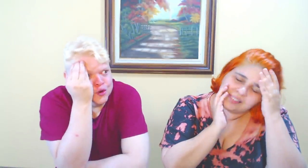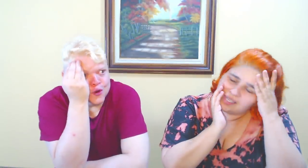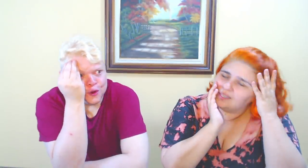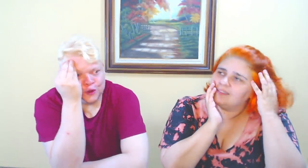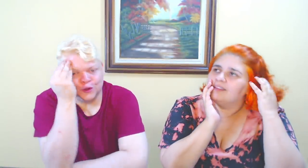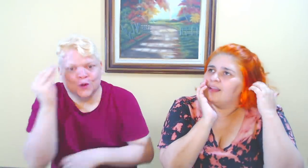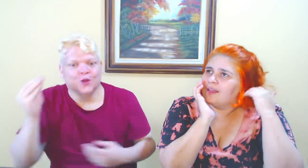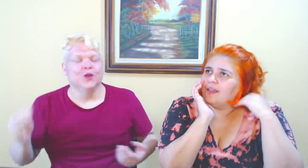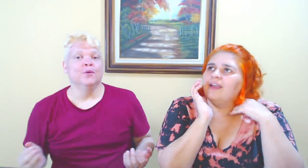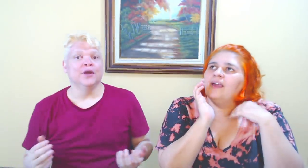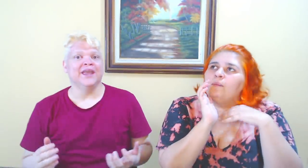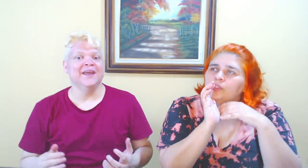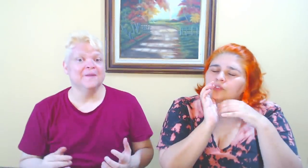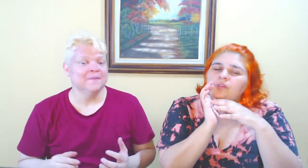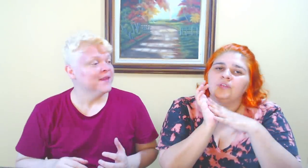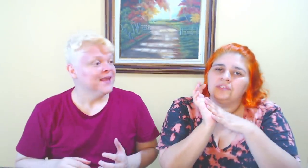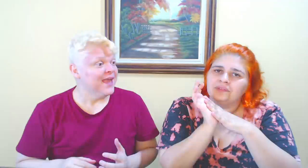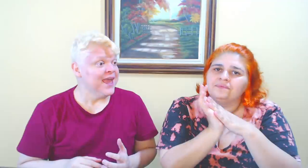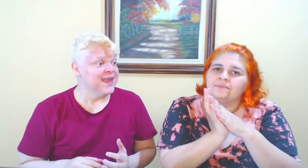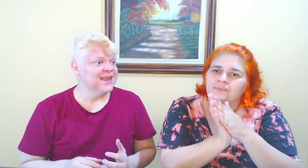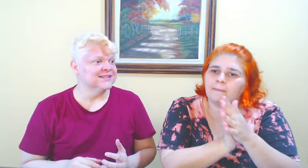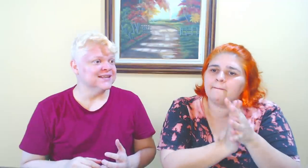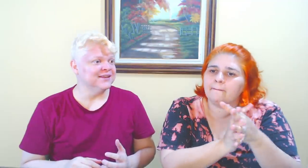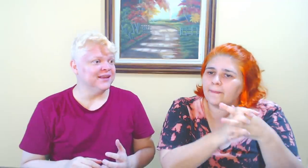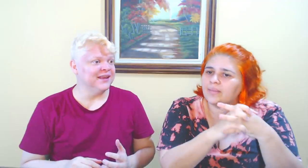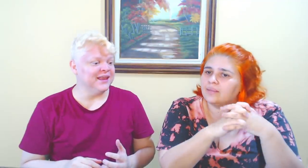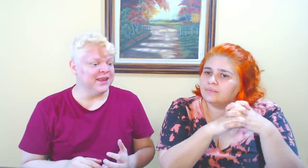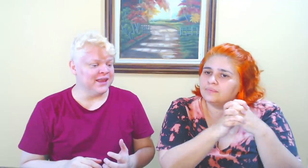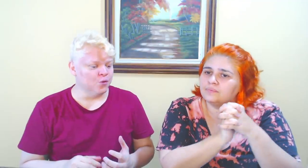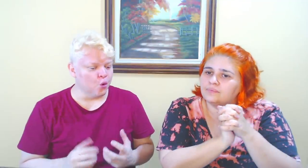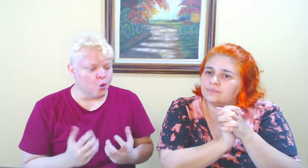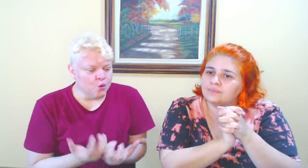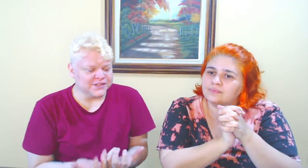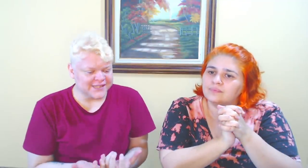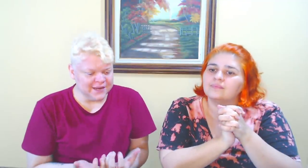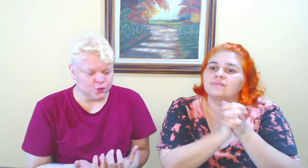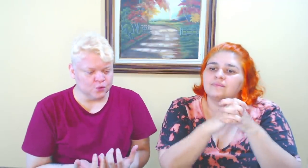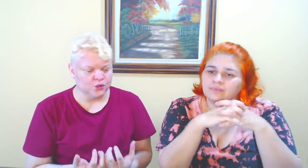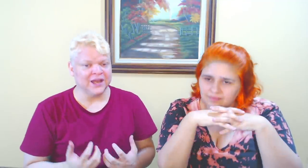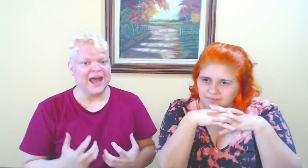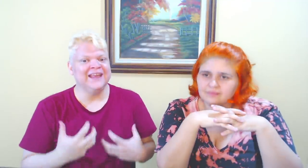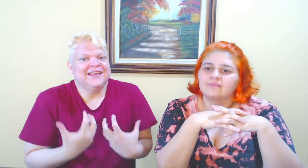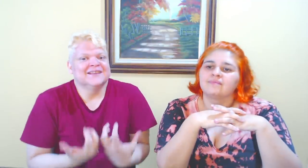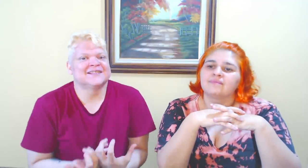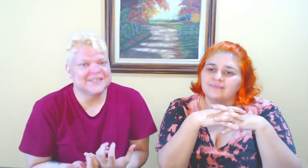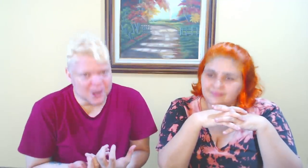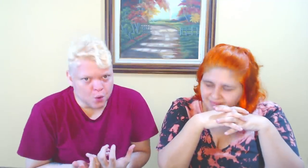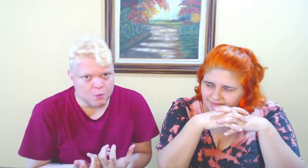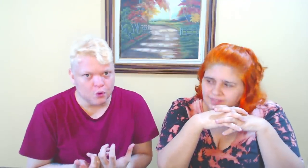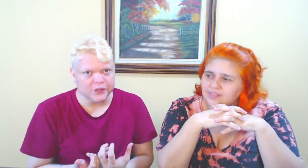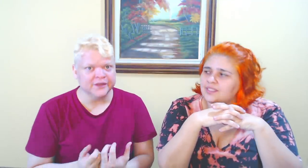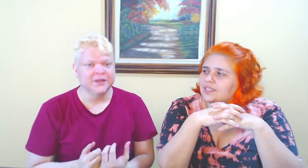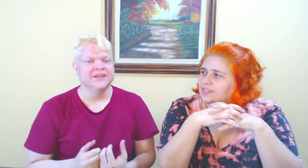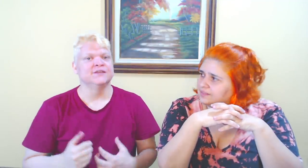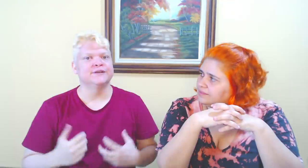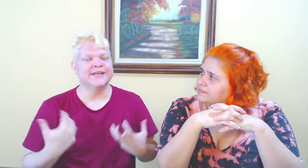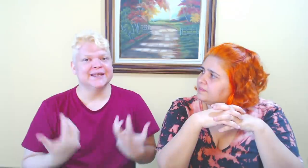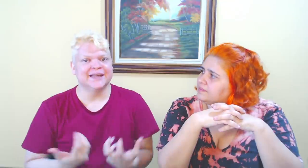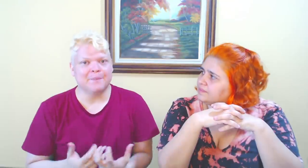Absurdo Porque muito doido É e assim O conceito muda A intenção muda Se você quer andar Para